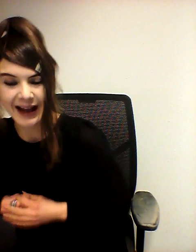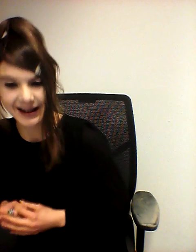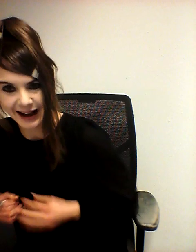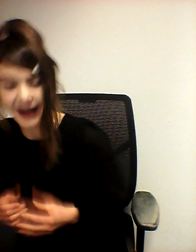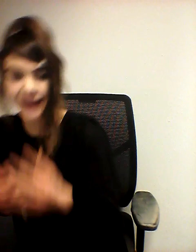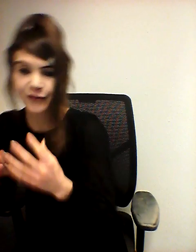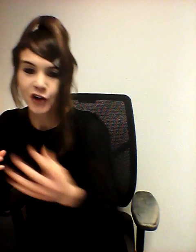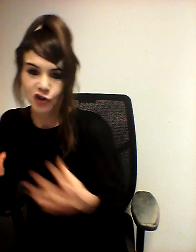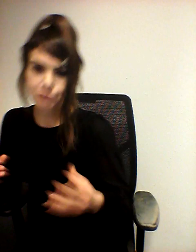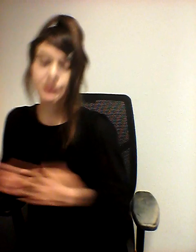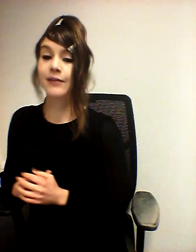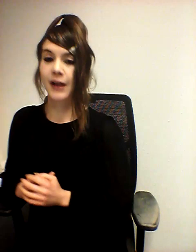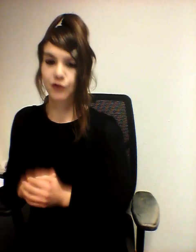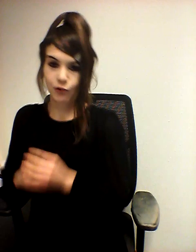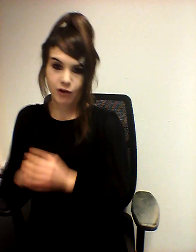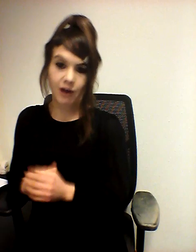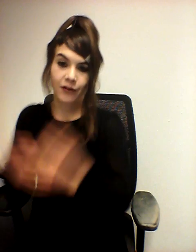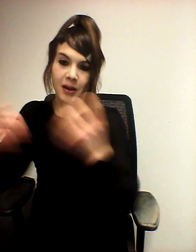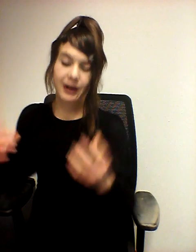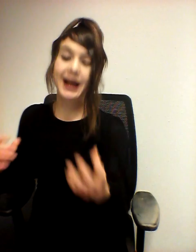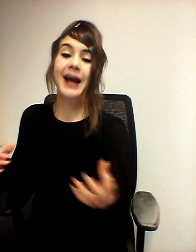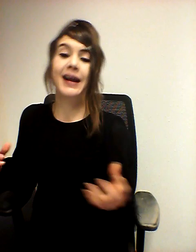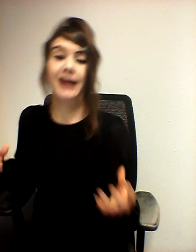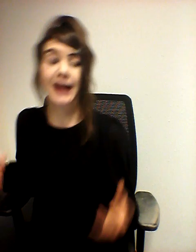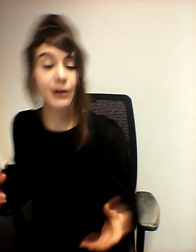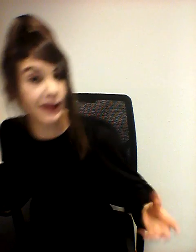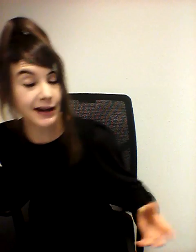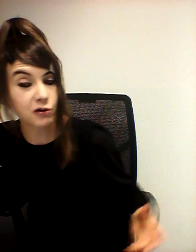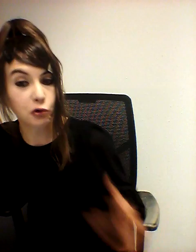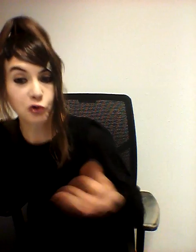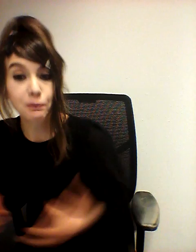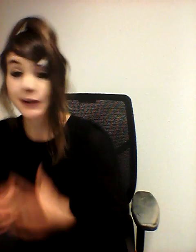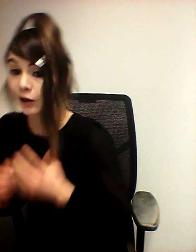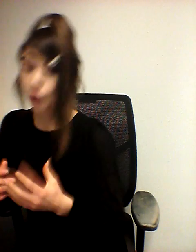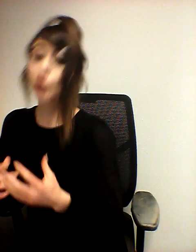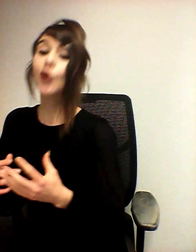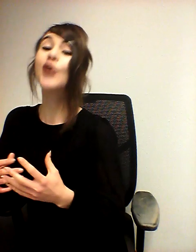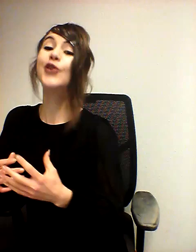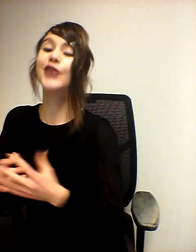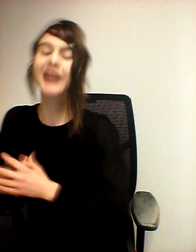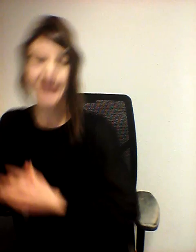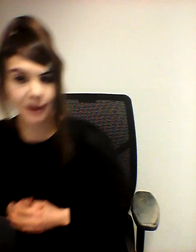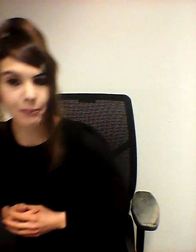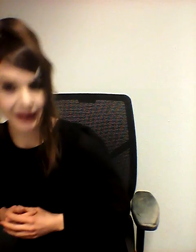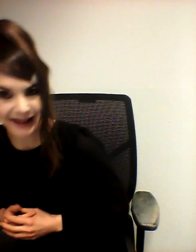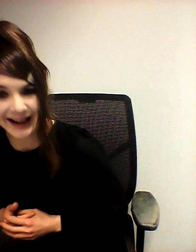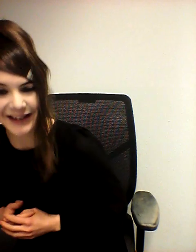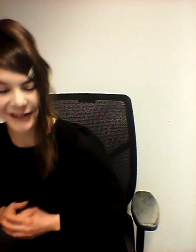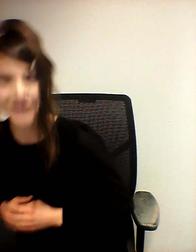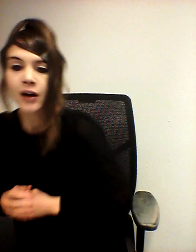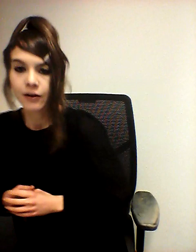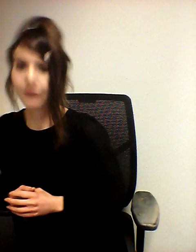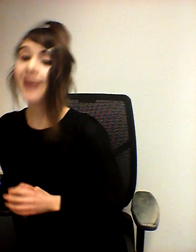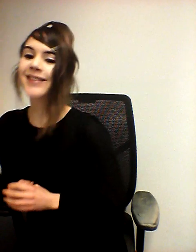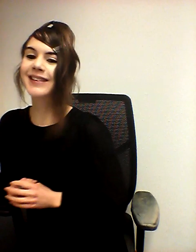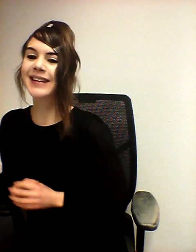schade aan spierweefsel kan bereiken en ook enkel spiergroei kan bereiken